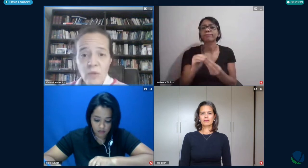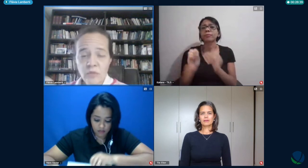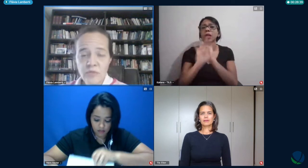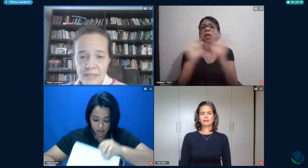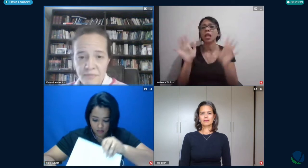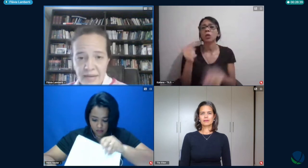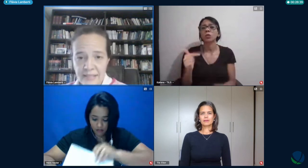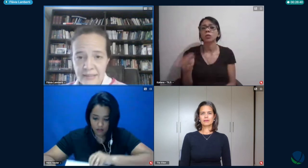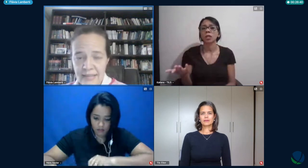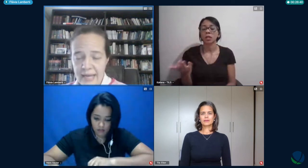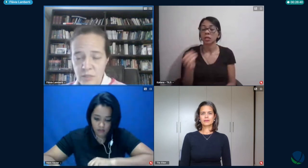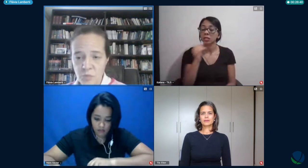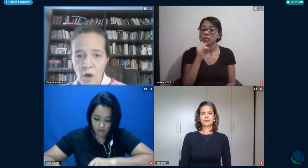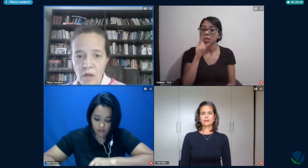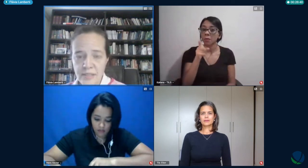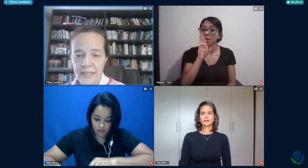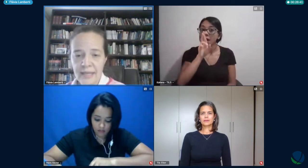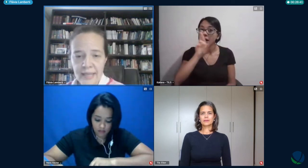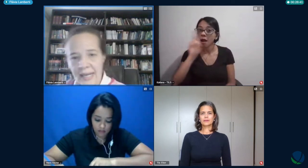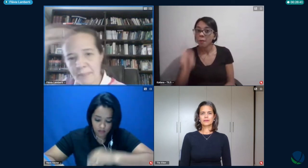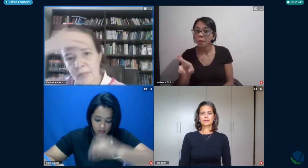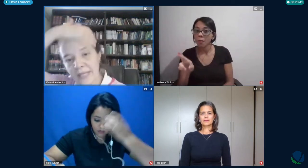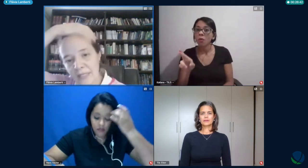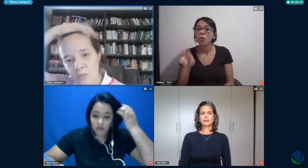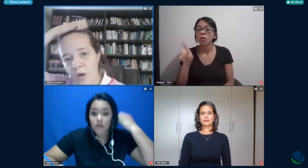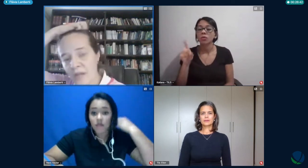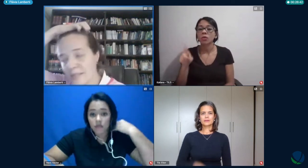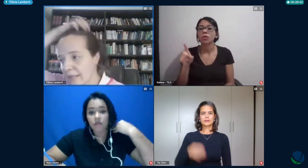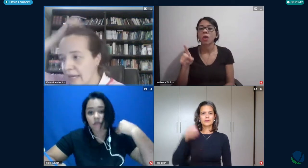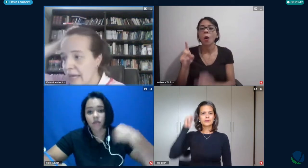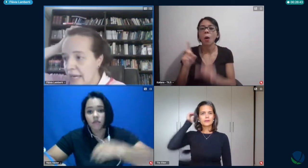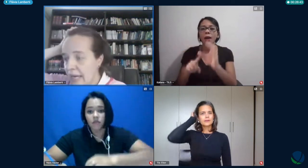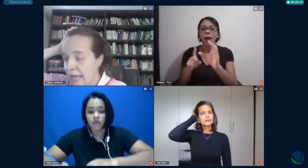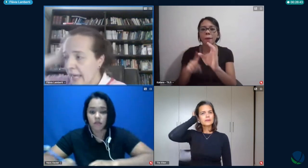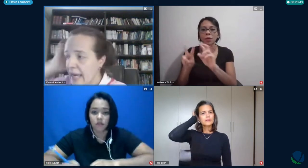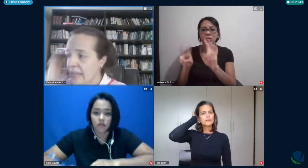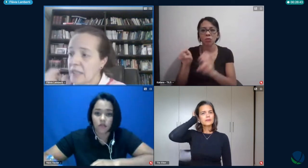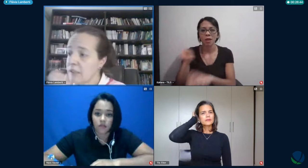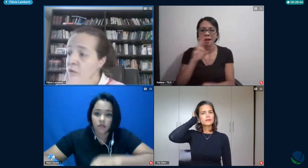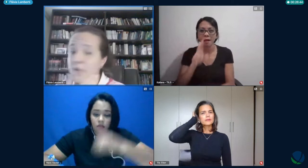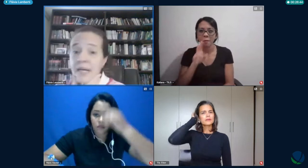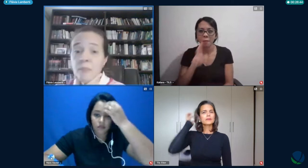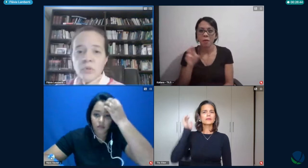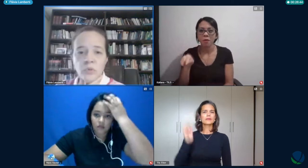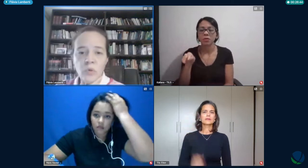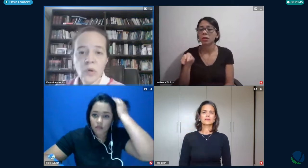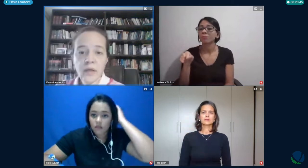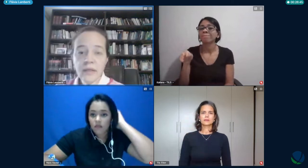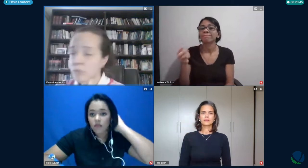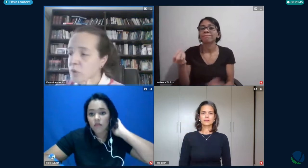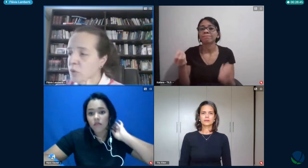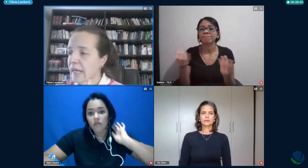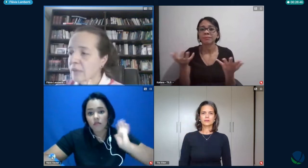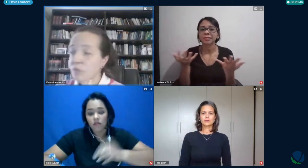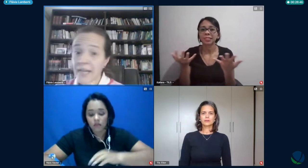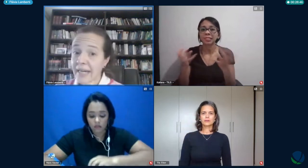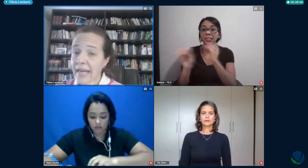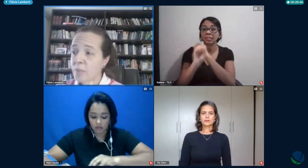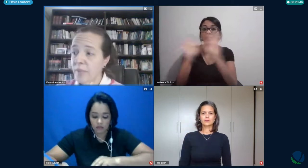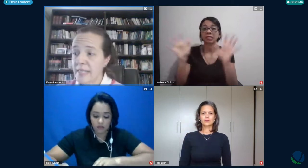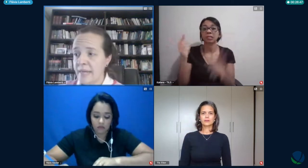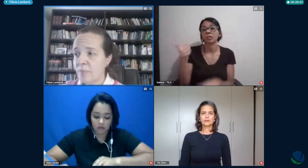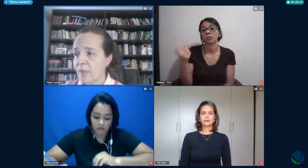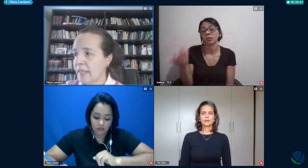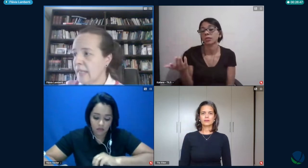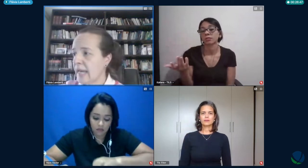lá, quando você faz da resposta, naquele capítulo da resposta, a gente não fica muito, muito... Não fica